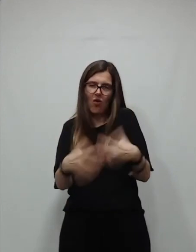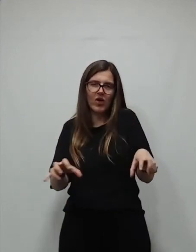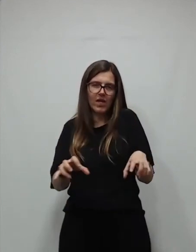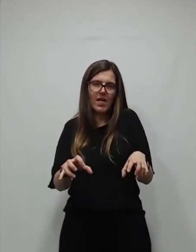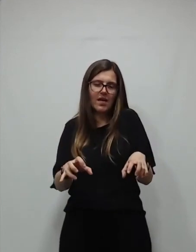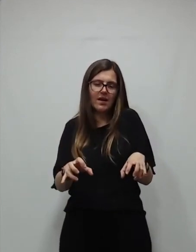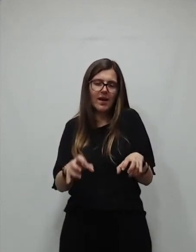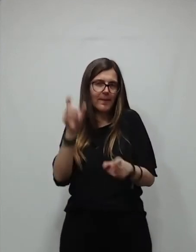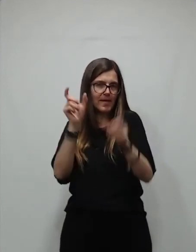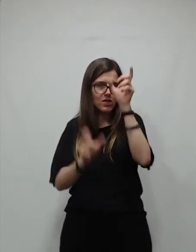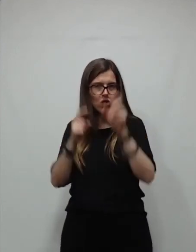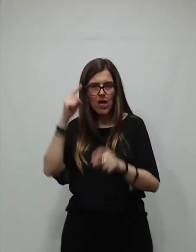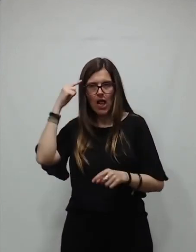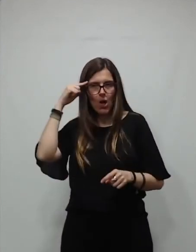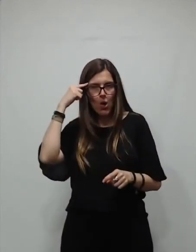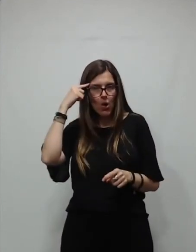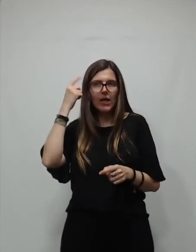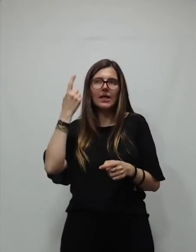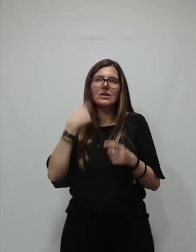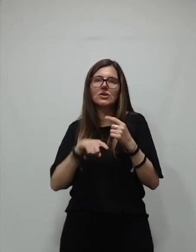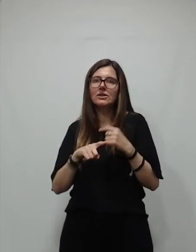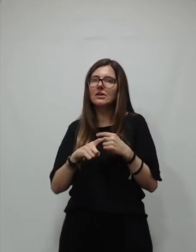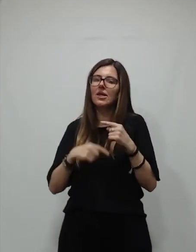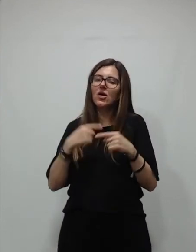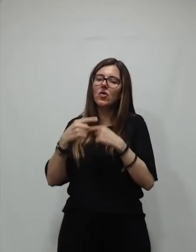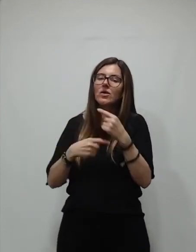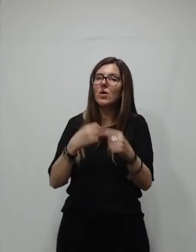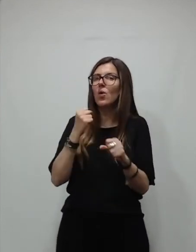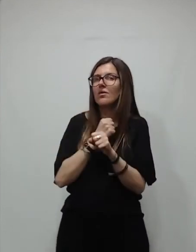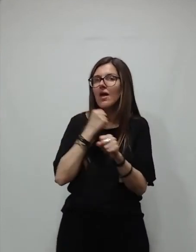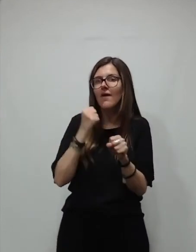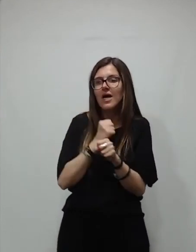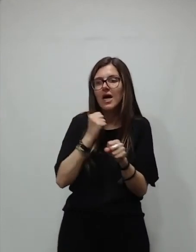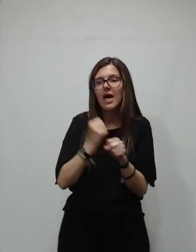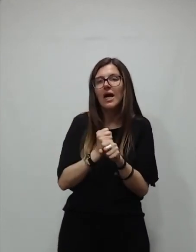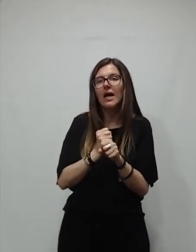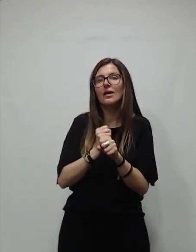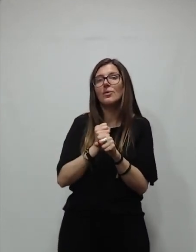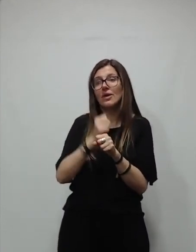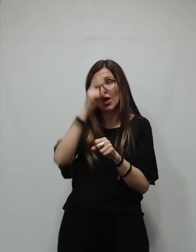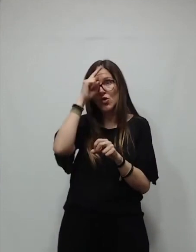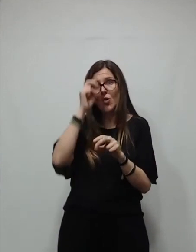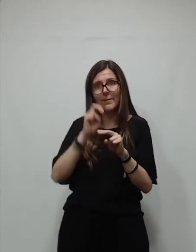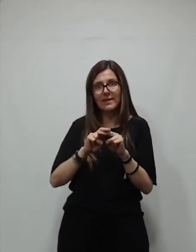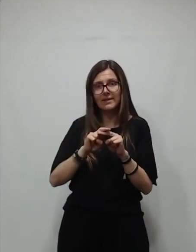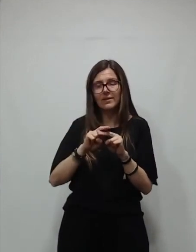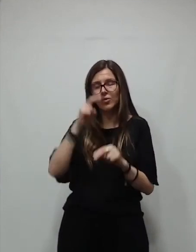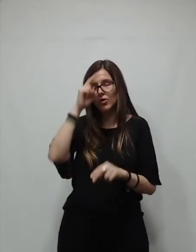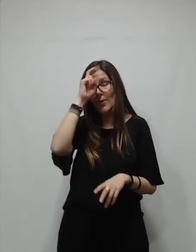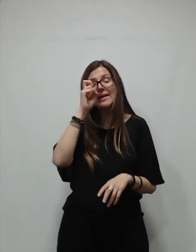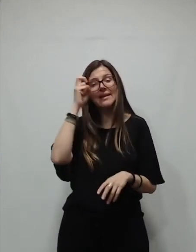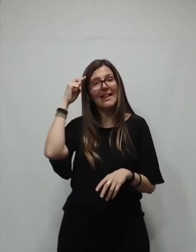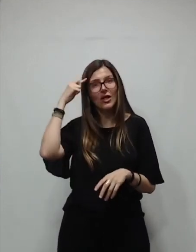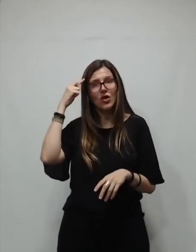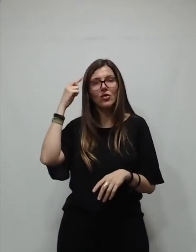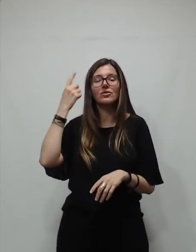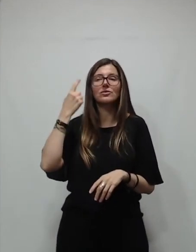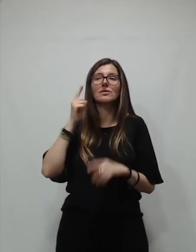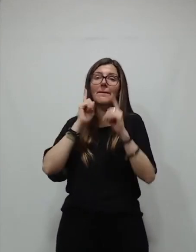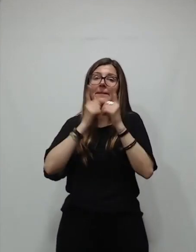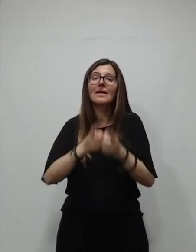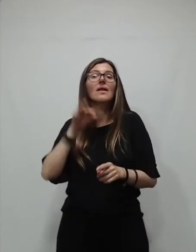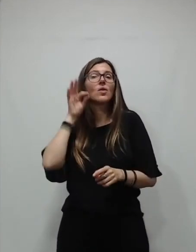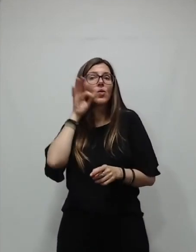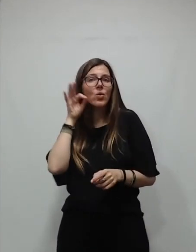para que salgan de sus mini manicomios. Estamos trabajando en Durazno, que hay una mesa de discapacidad en MIDES,